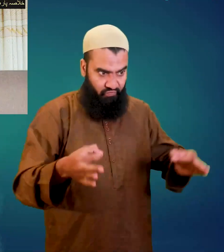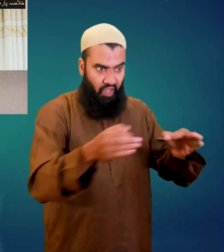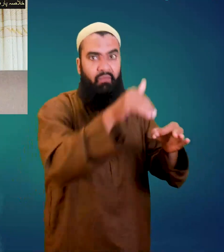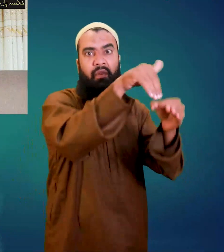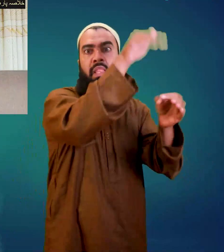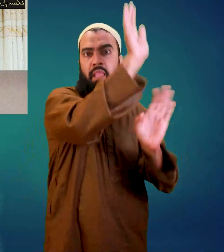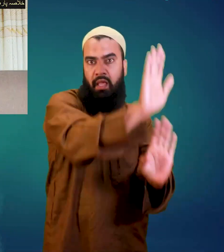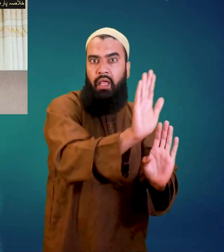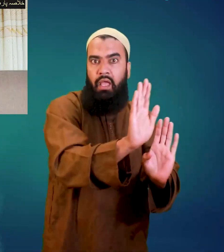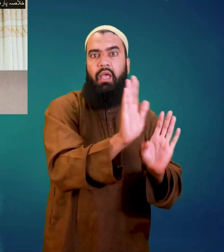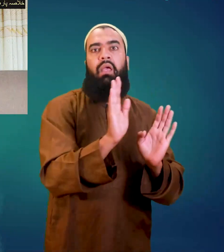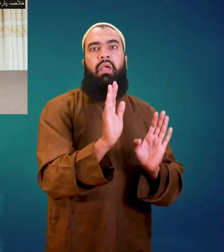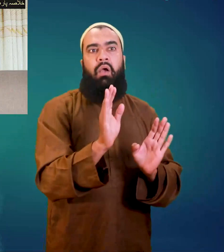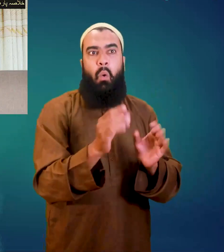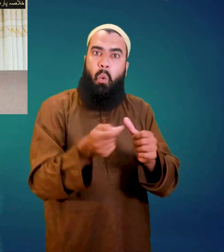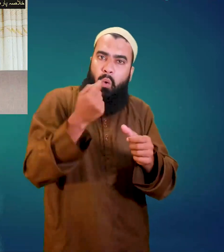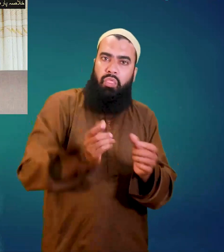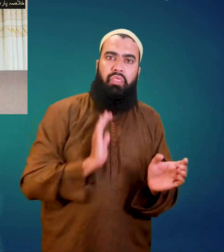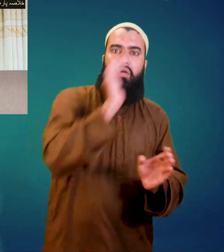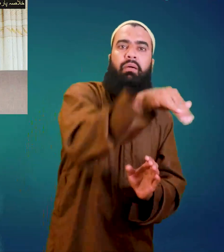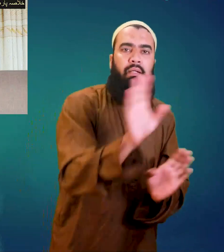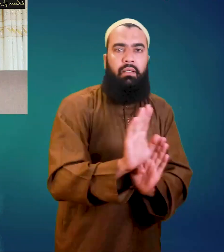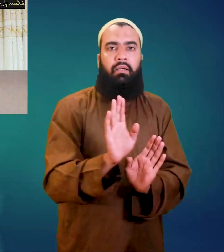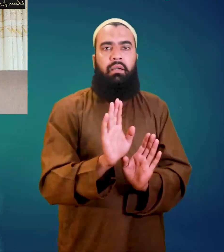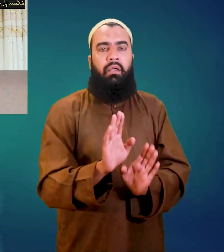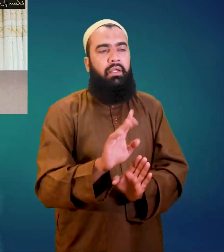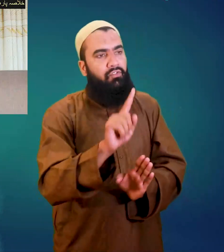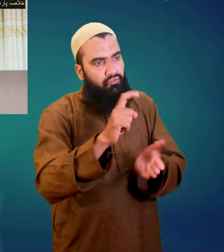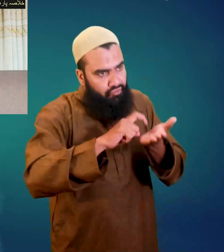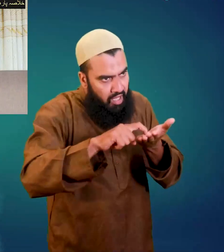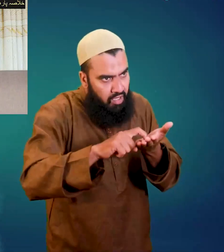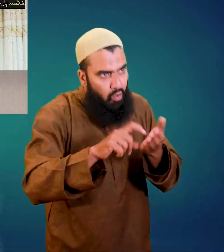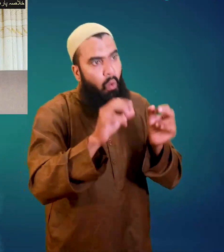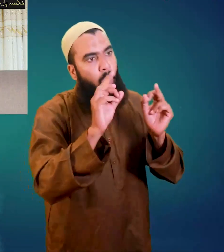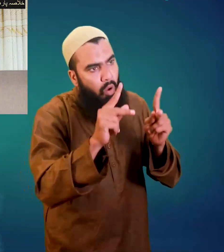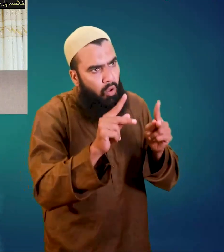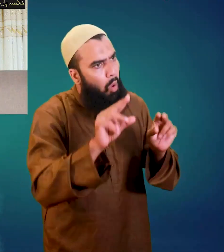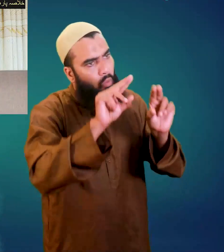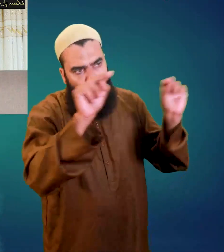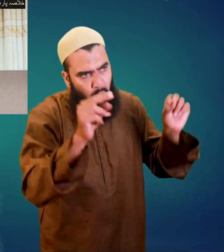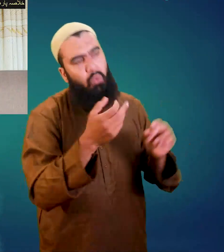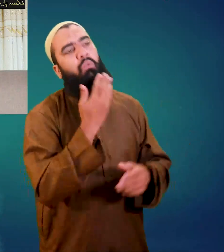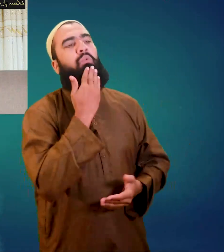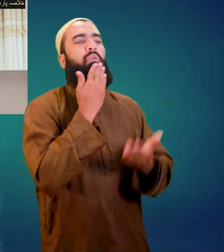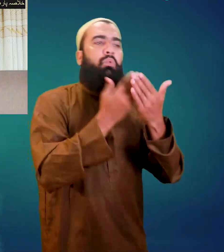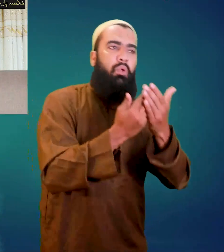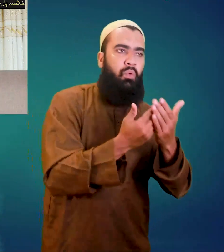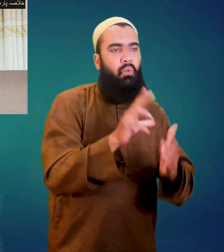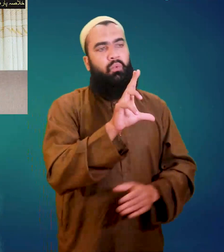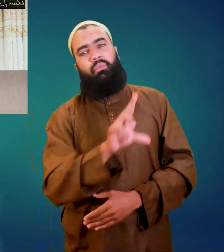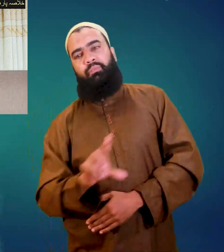جانا چاہیے، اور فرمایا کہ یہ تمہاری پاکیزگی کے لیے، عفت کے لیے بہترین چیز ہے۔